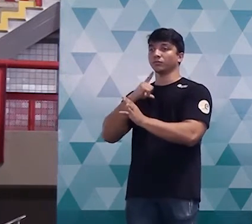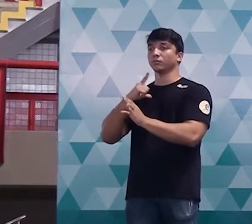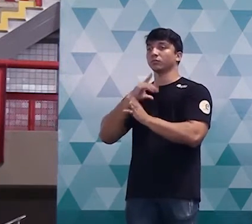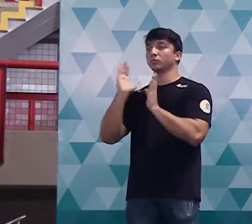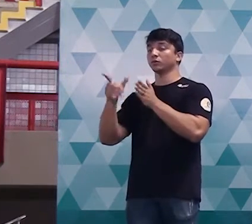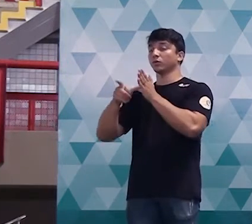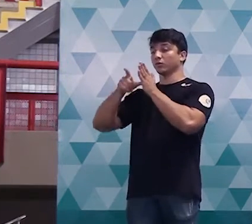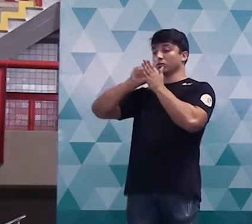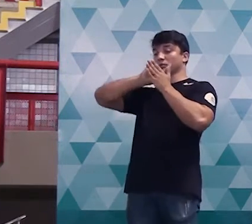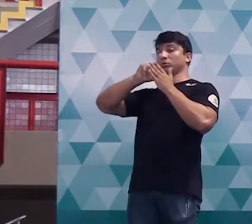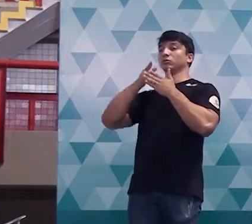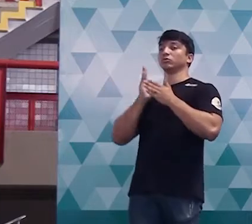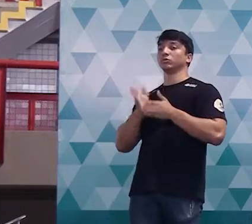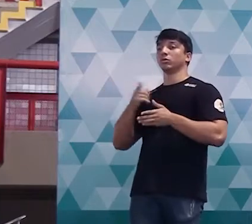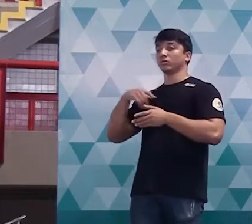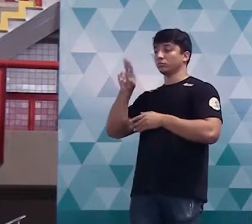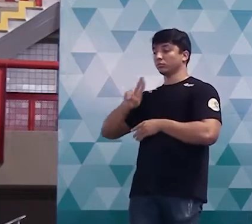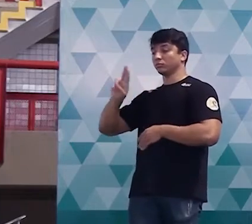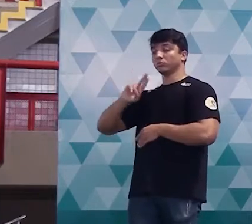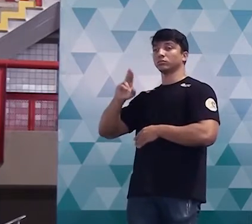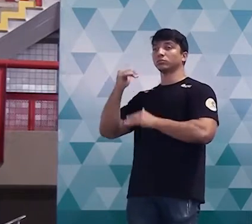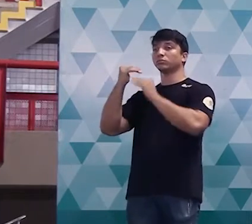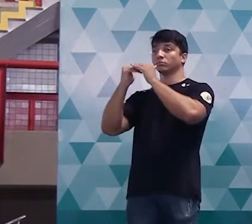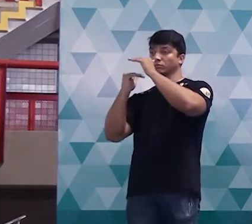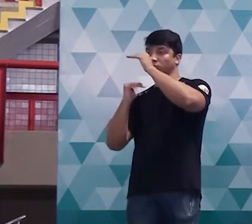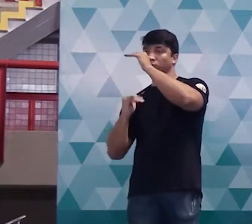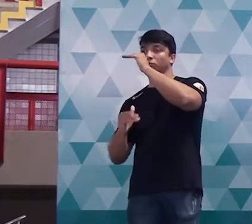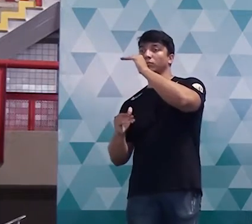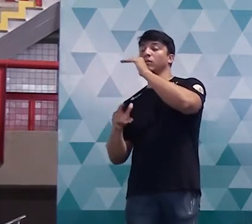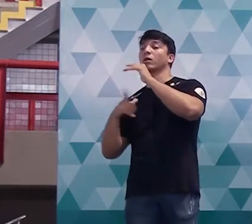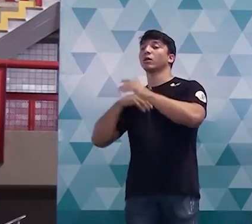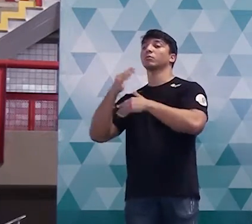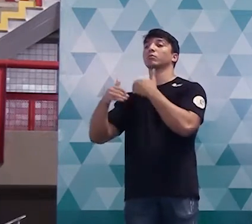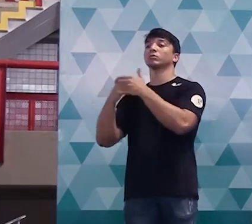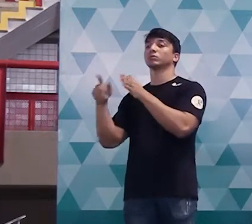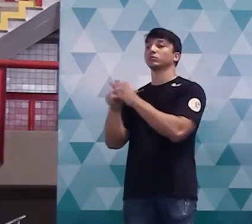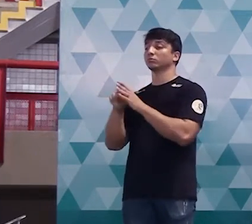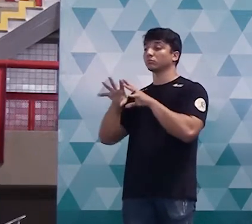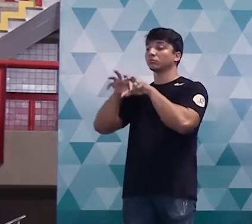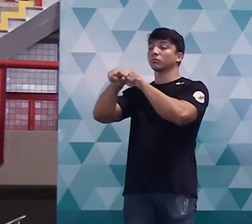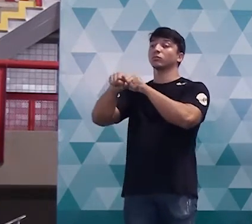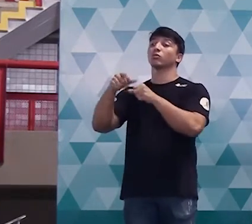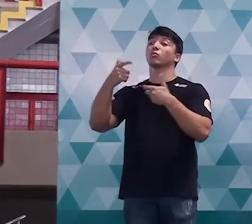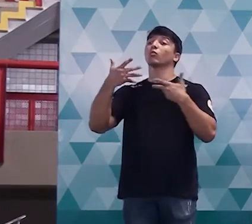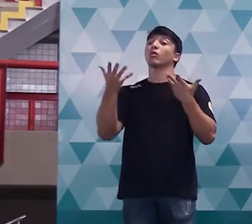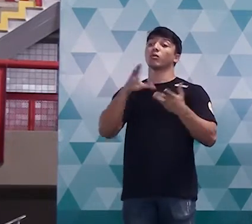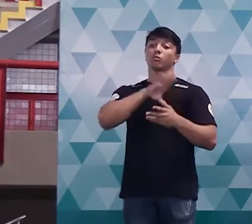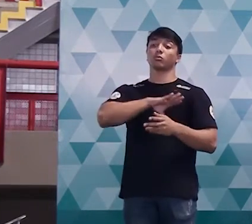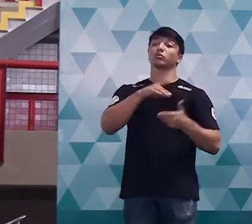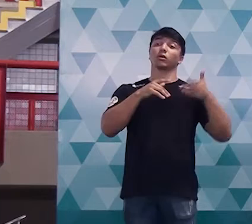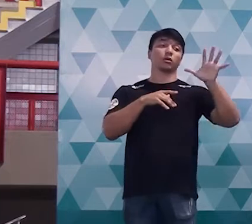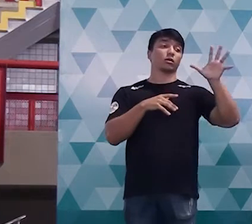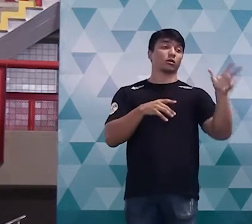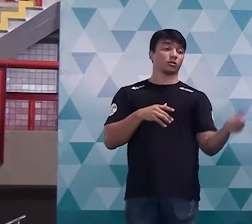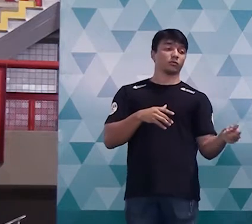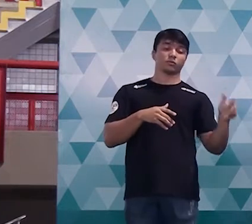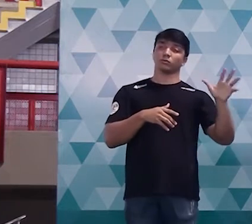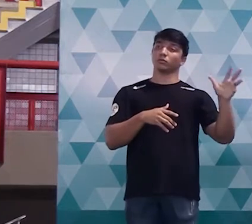já se havia usado as capitanias hereditárias no processo de dominação portuguesa na